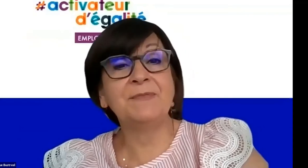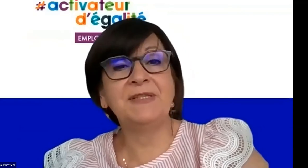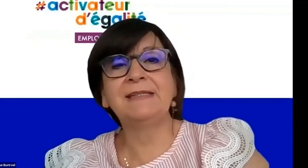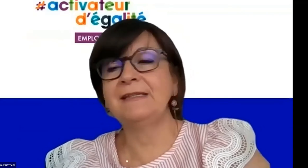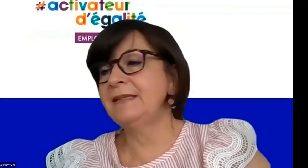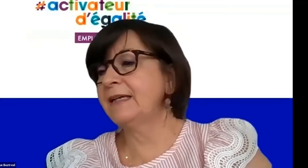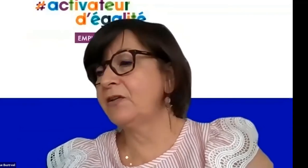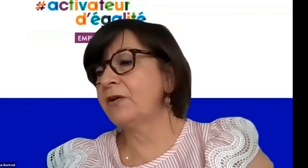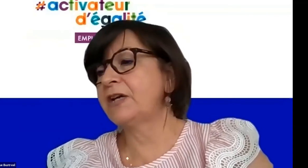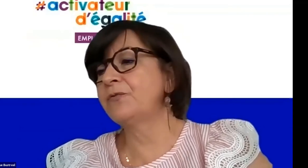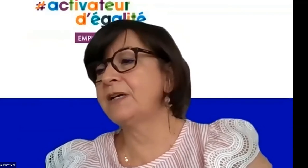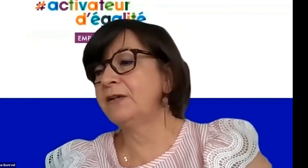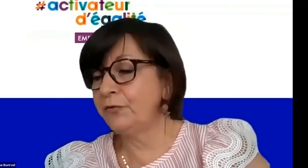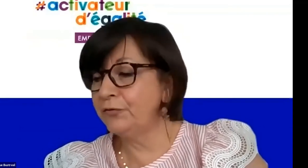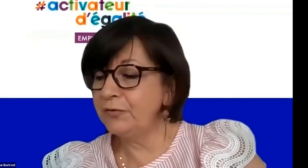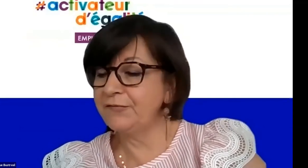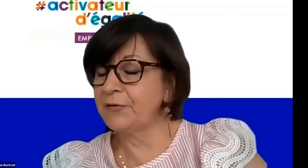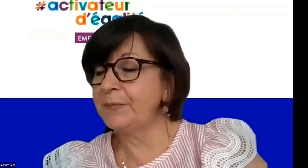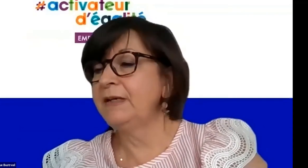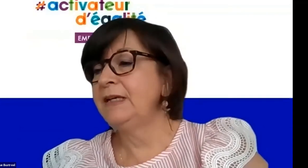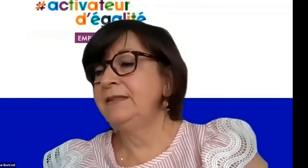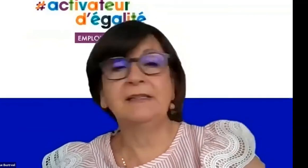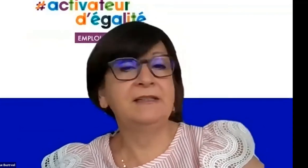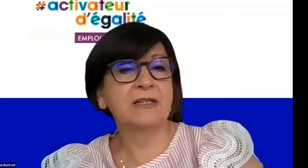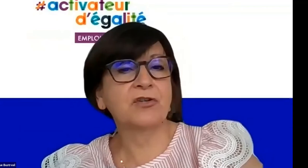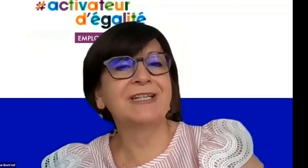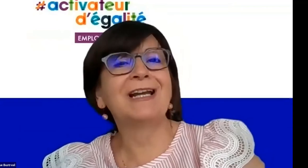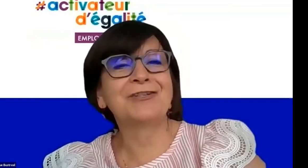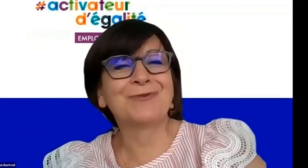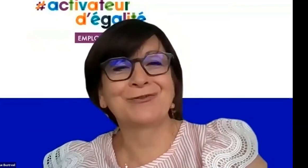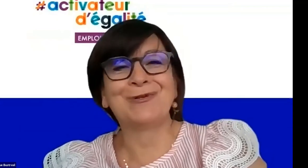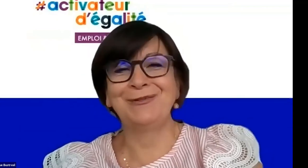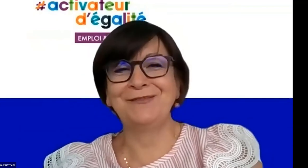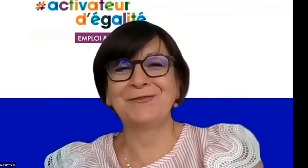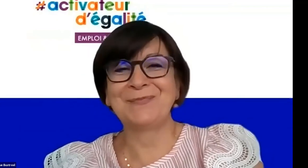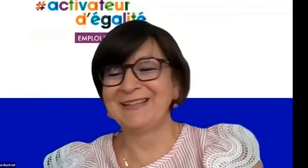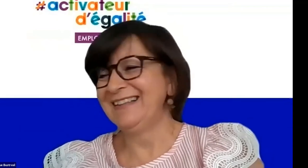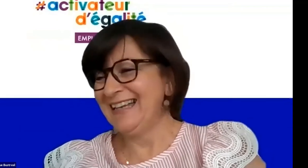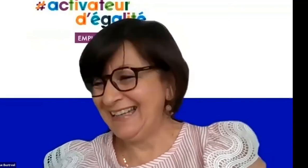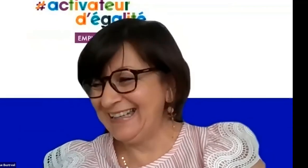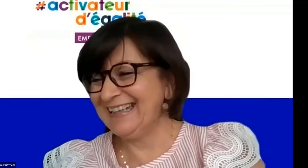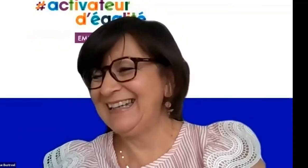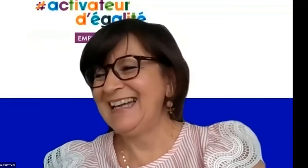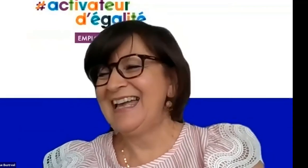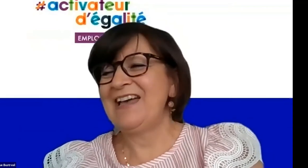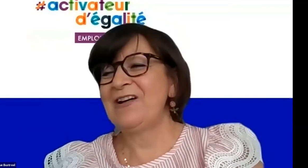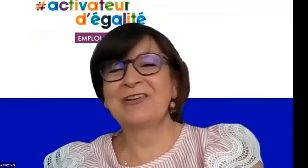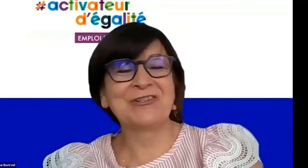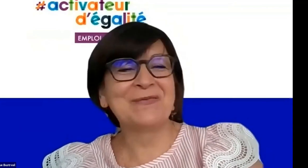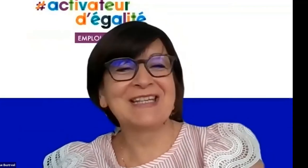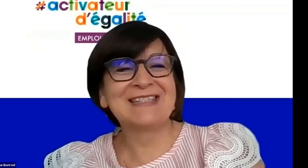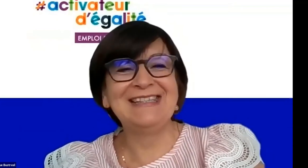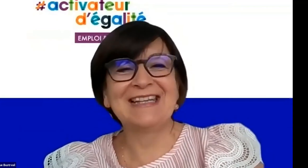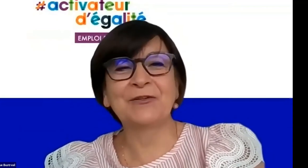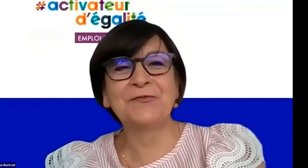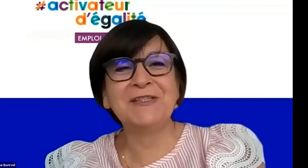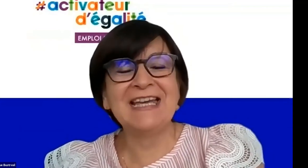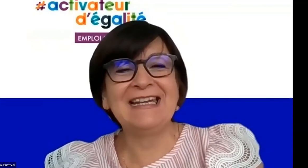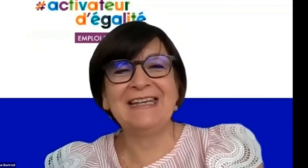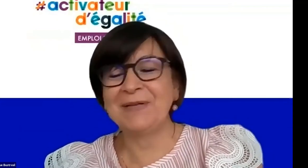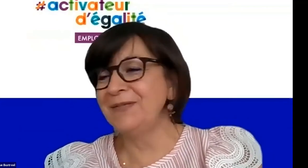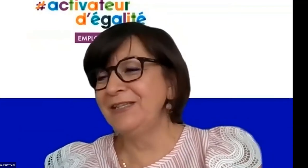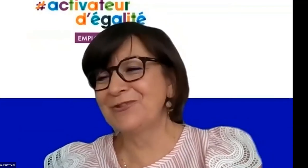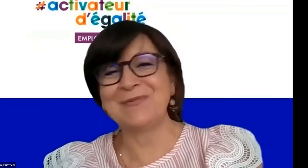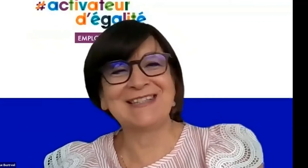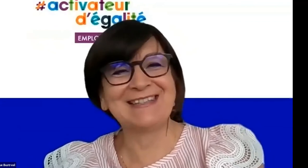Frédéric Dabi, qui est directeur général adjoint de l'IFOP. Oui. que je remercie d'être